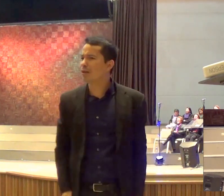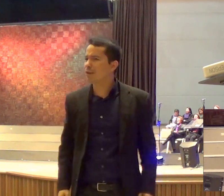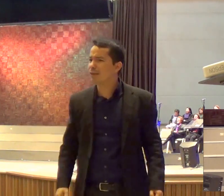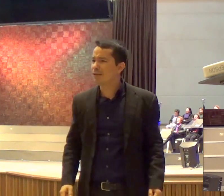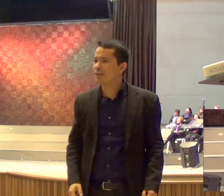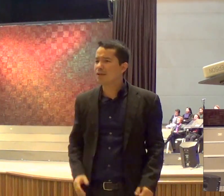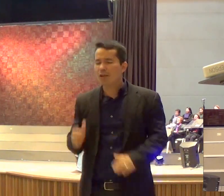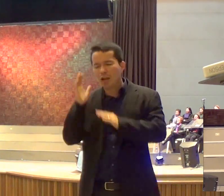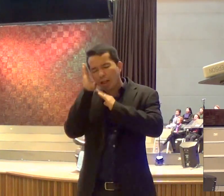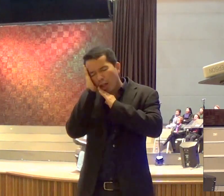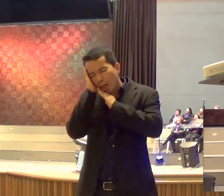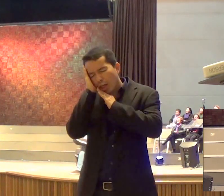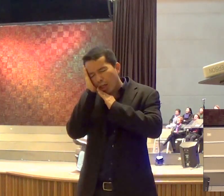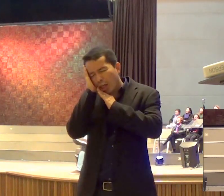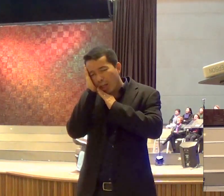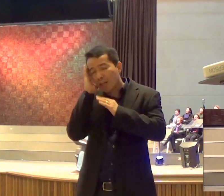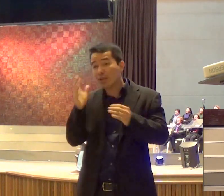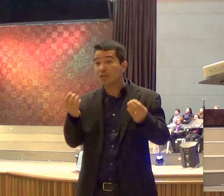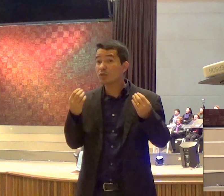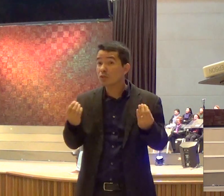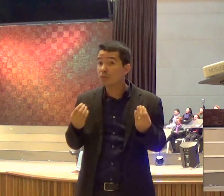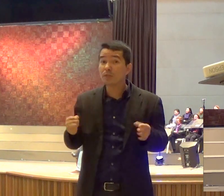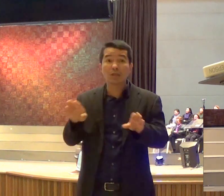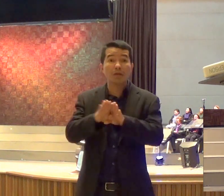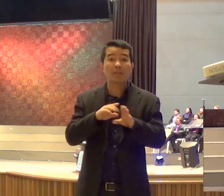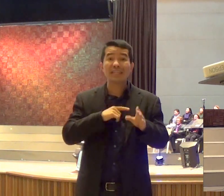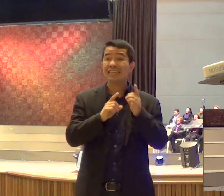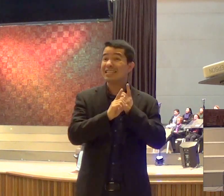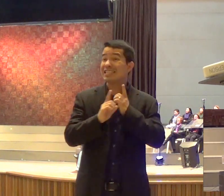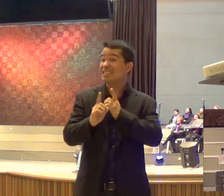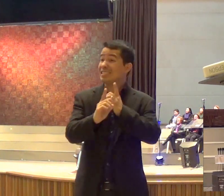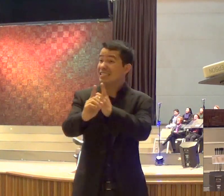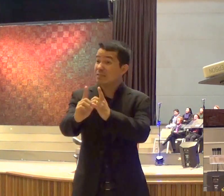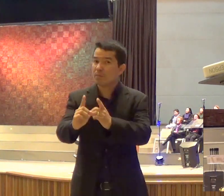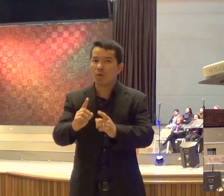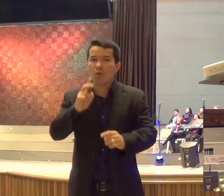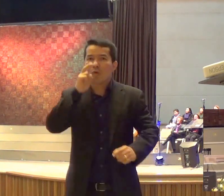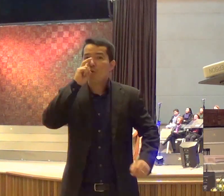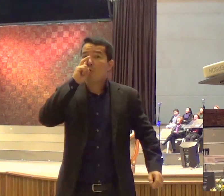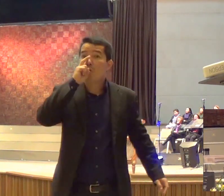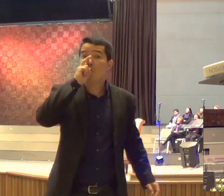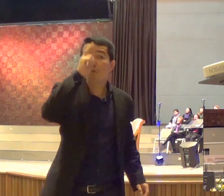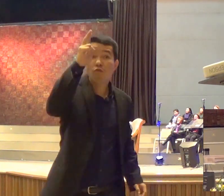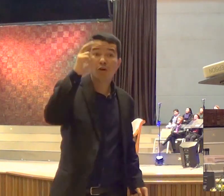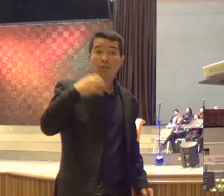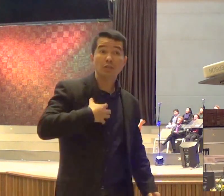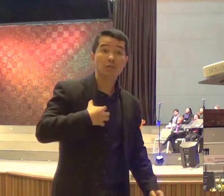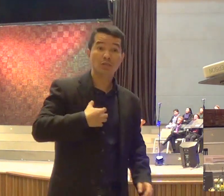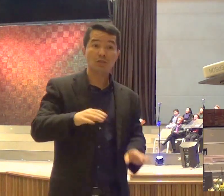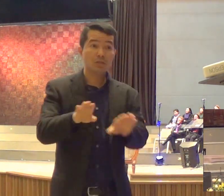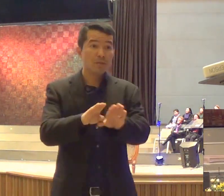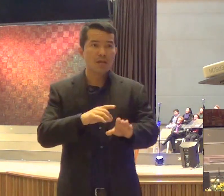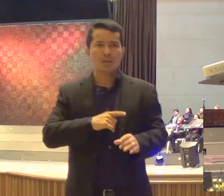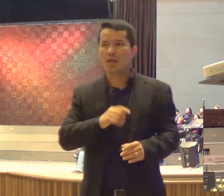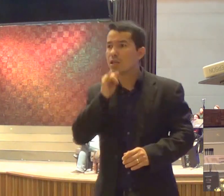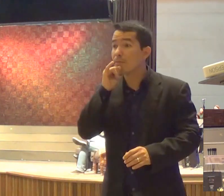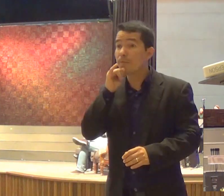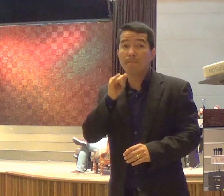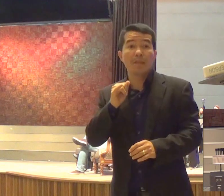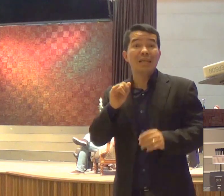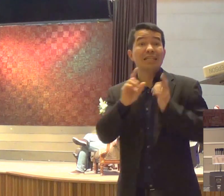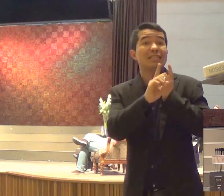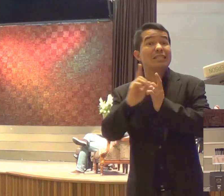e a sensação e o sentimento desses discípulos era tão forte nesse sentido que Eles acordam Jesus com a seguinte pergunta